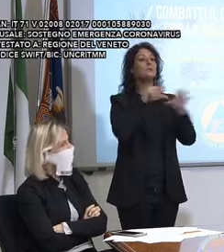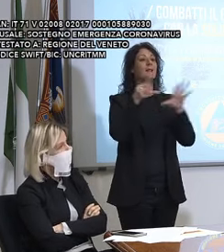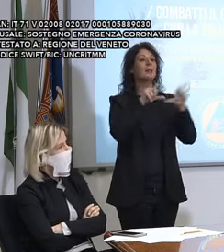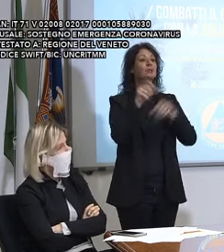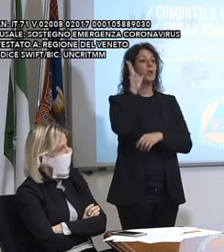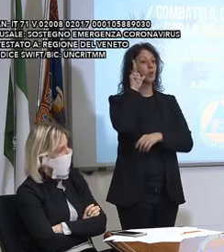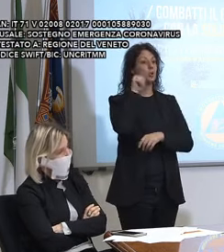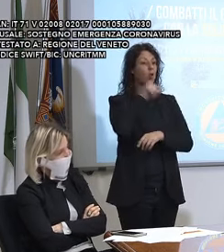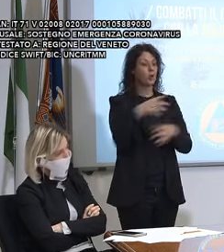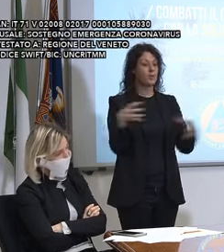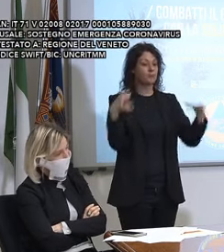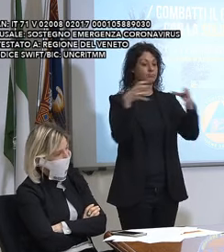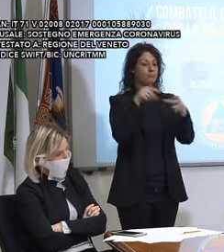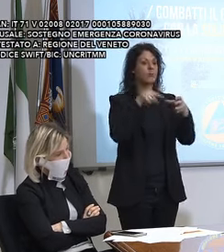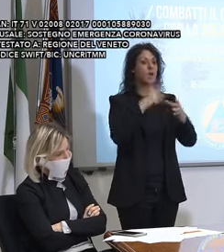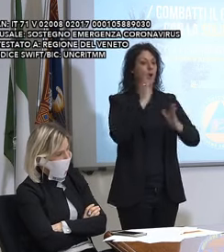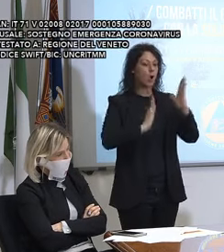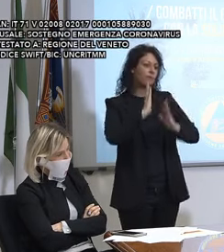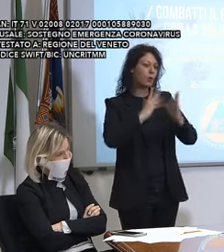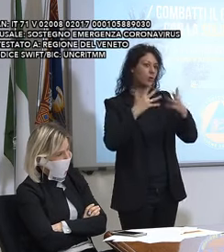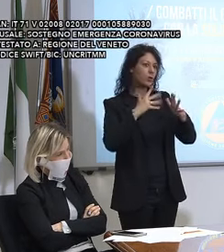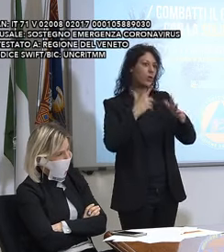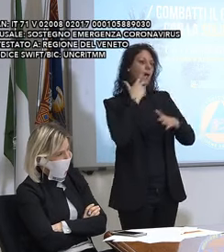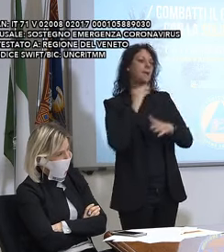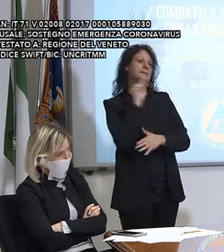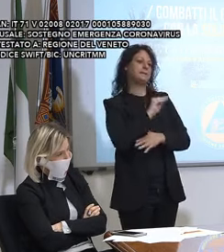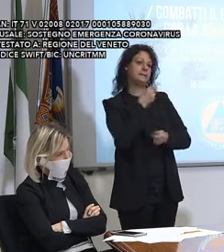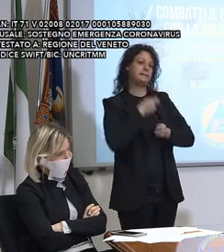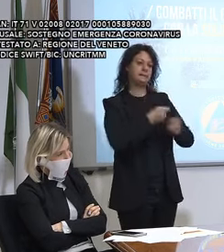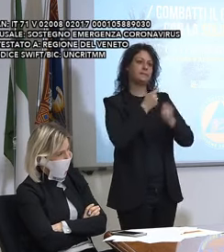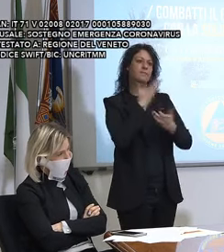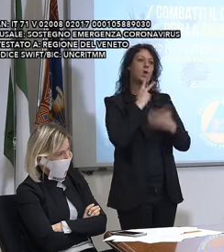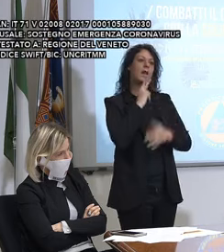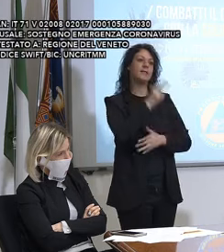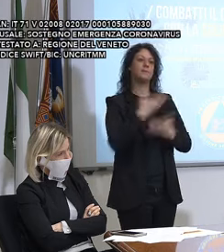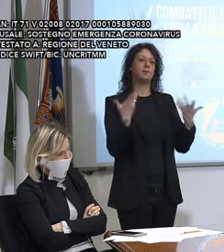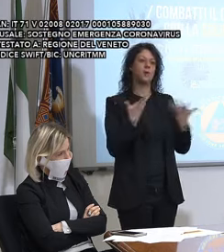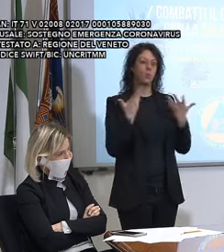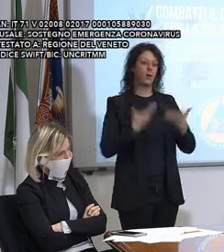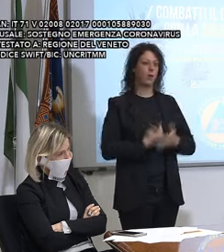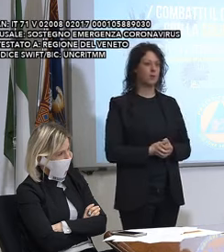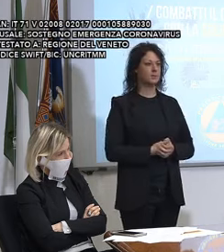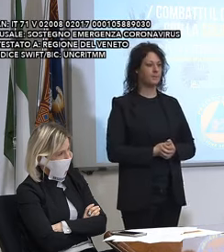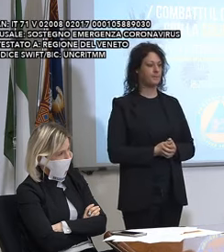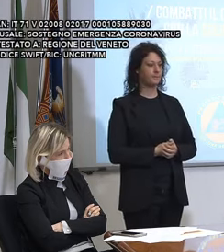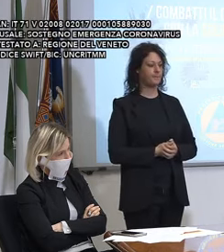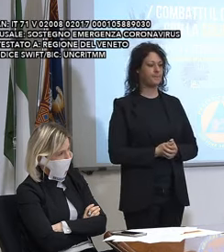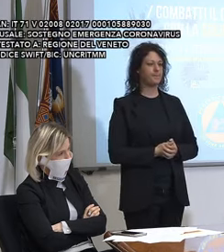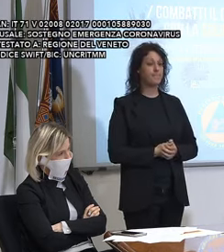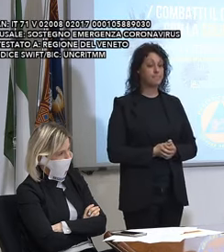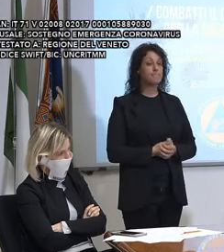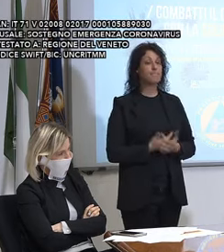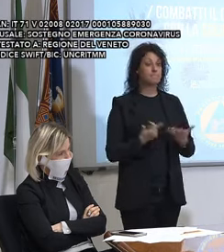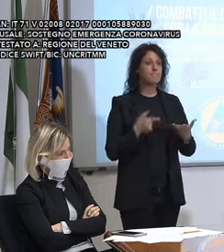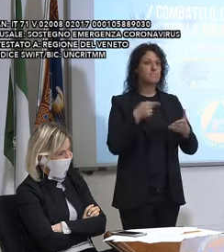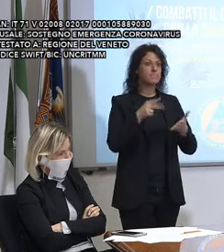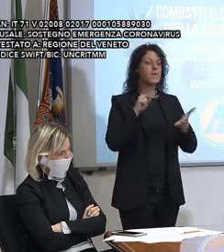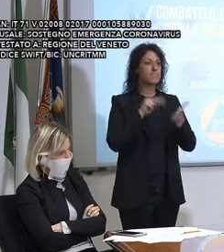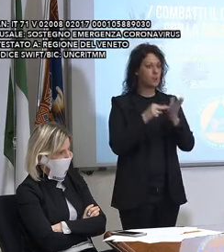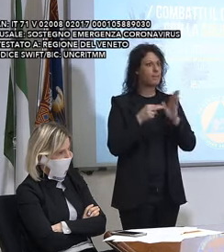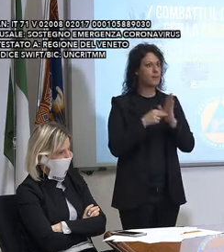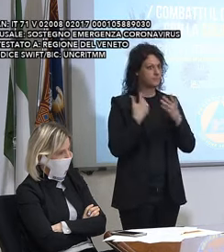confrontate su questo tema sollecitando una risposta delle istituzioni. Ma guardate, è un problema grossissimo questo, no?